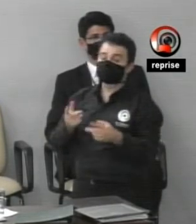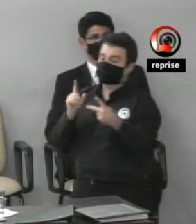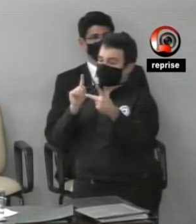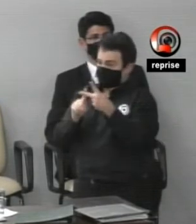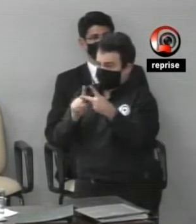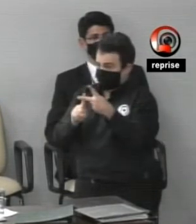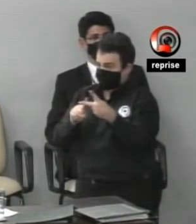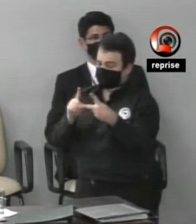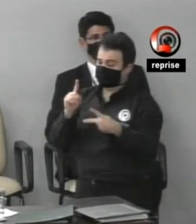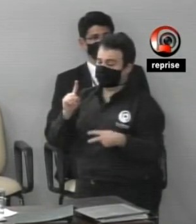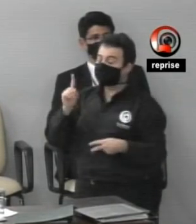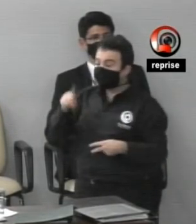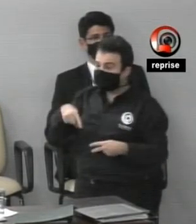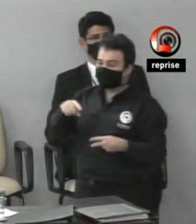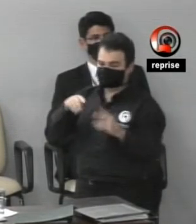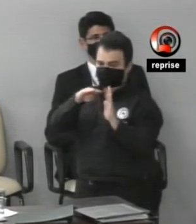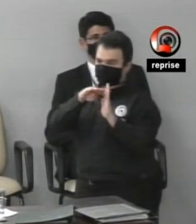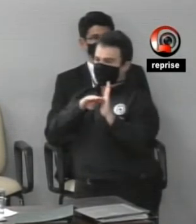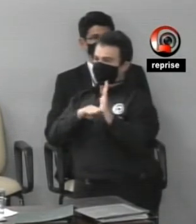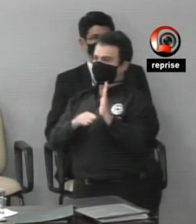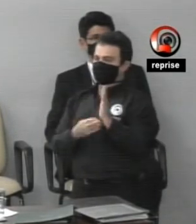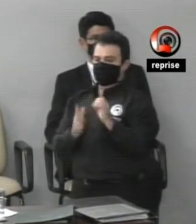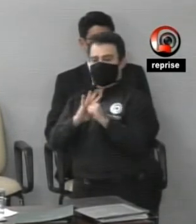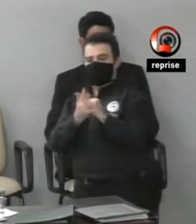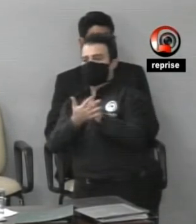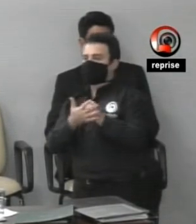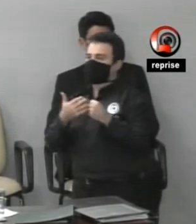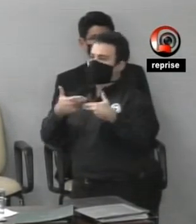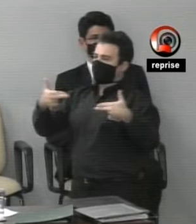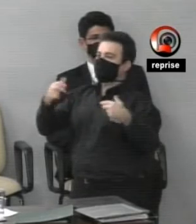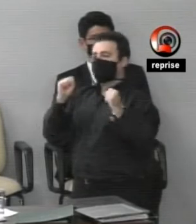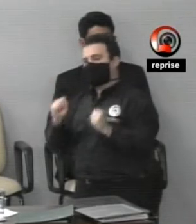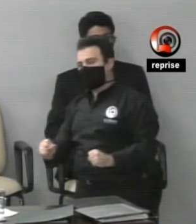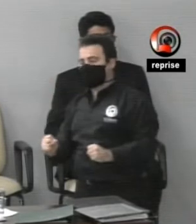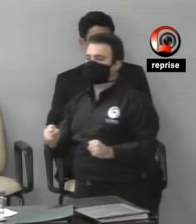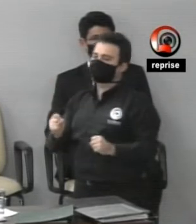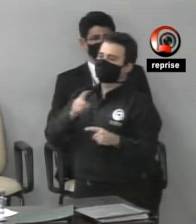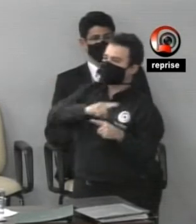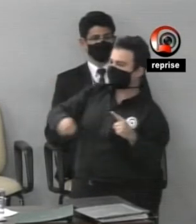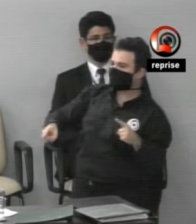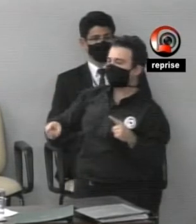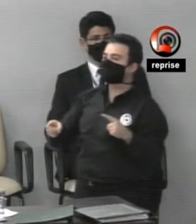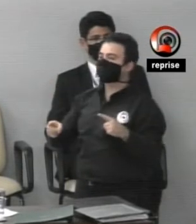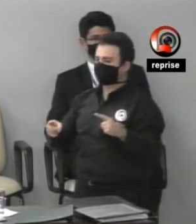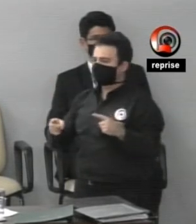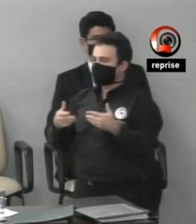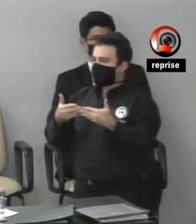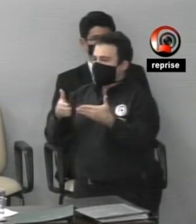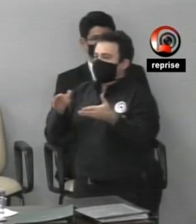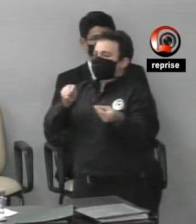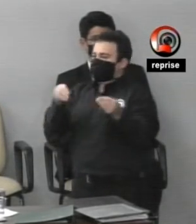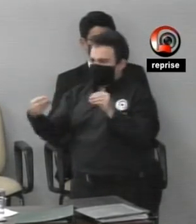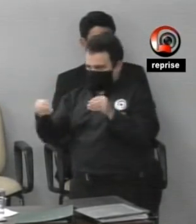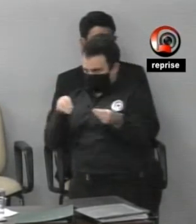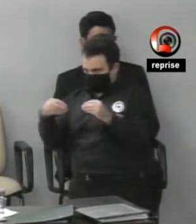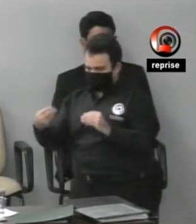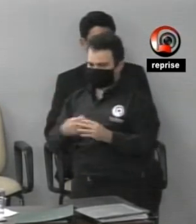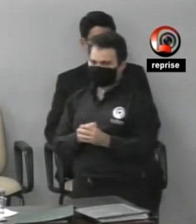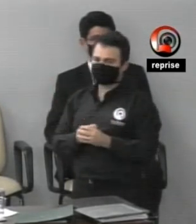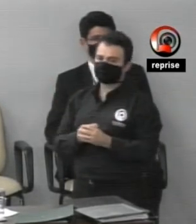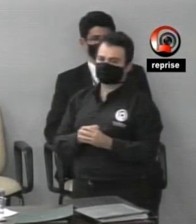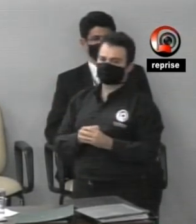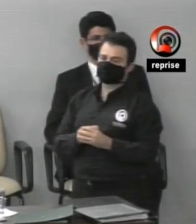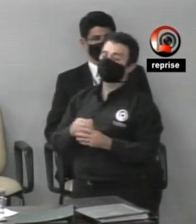dos AVCBs. Pois bem, chega, então, em março, a gente retoma a Câmara